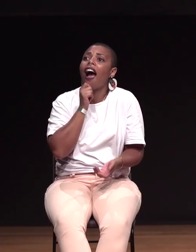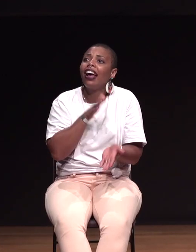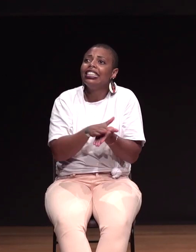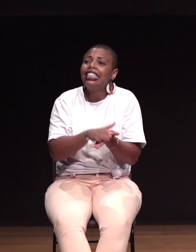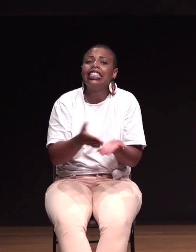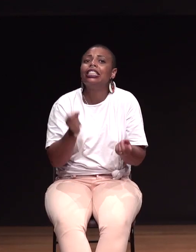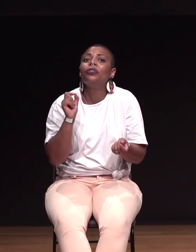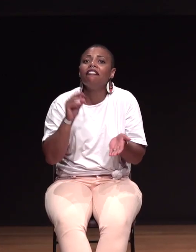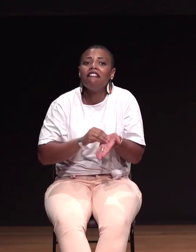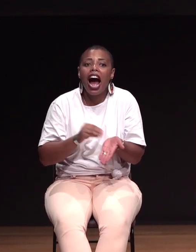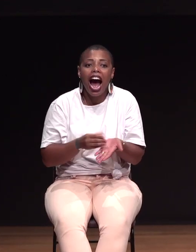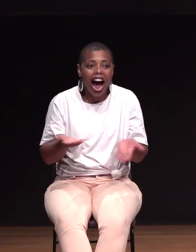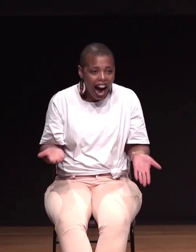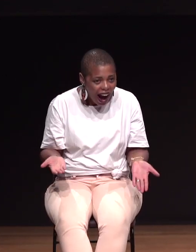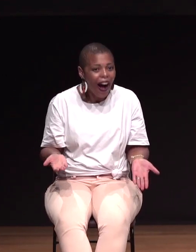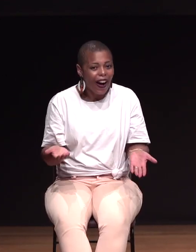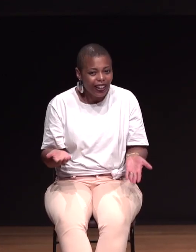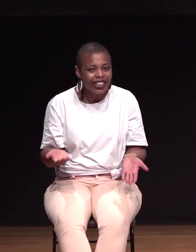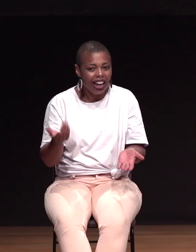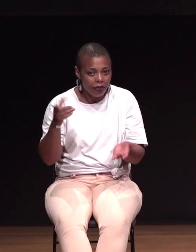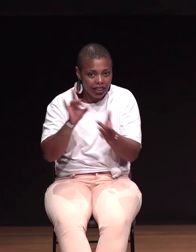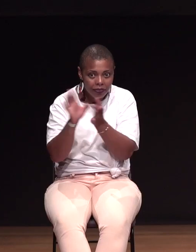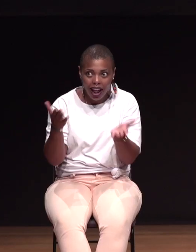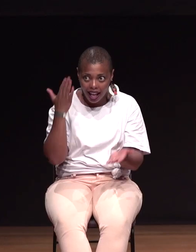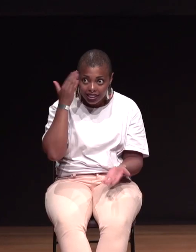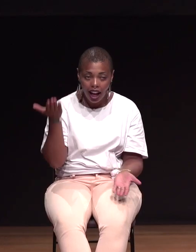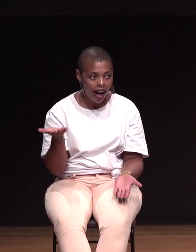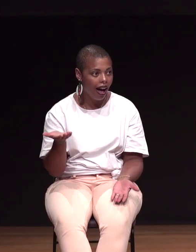O que está faltando para você liberar?